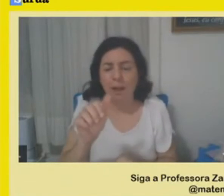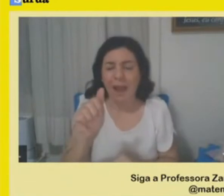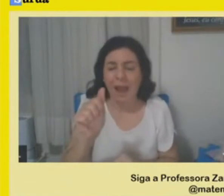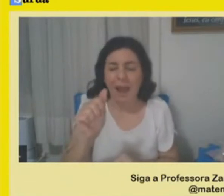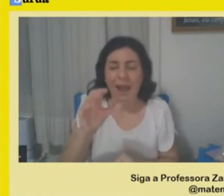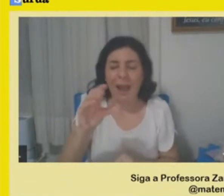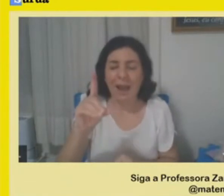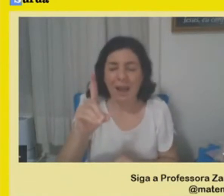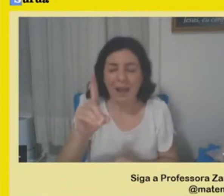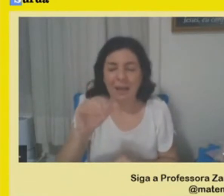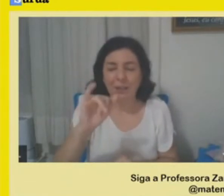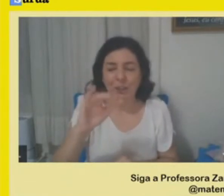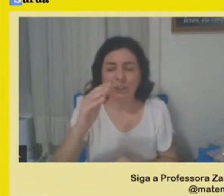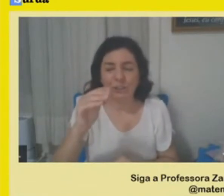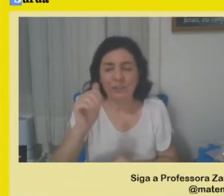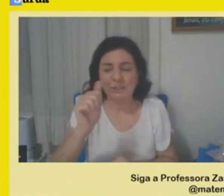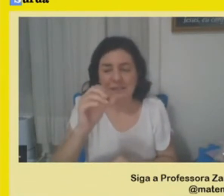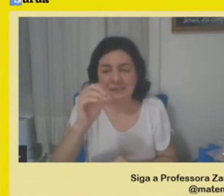problema.